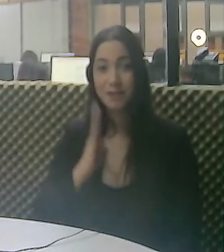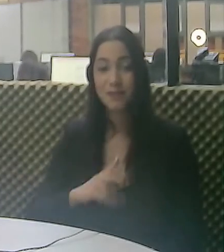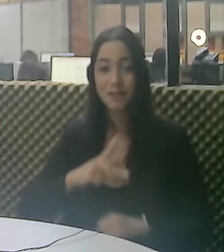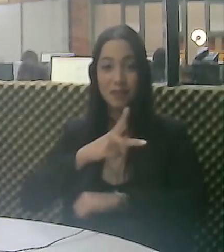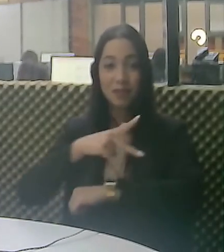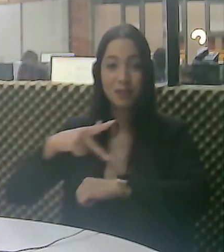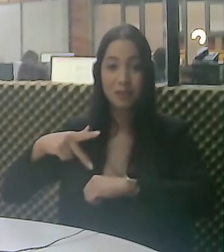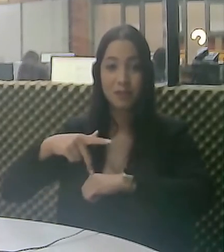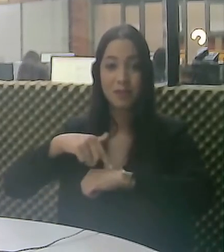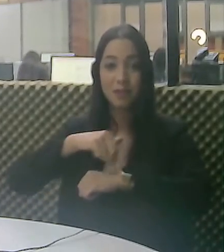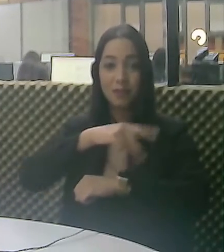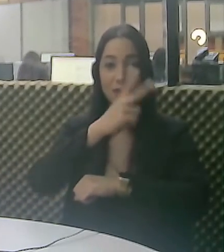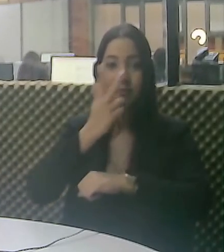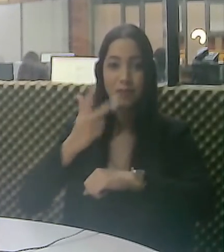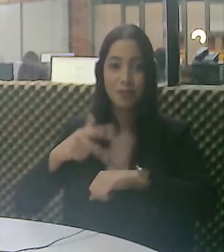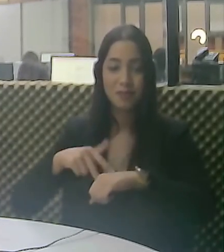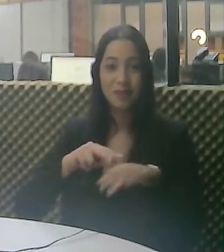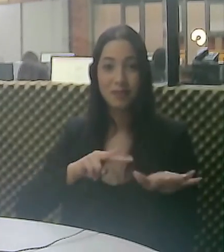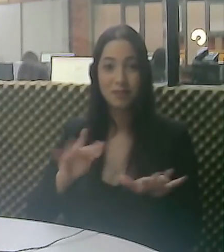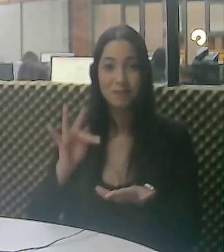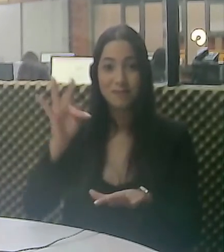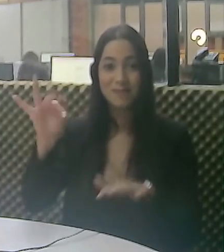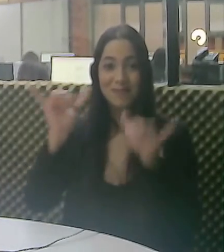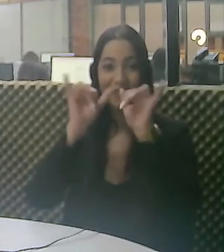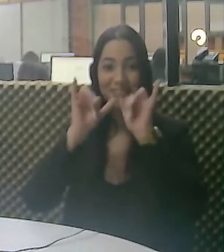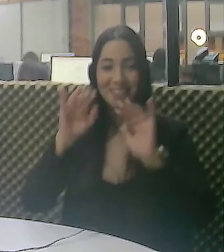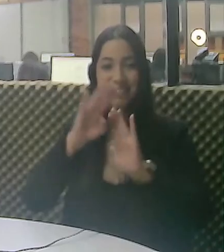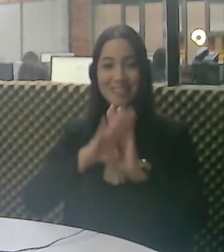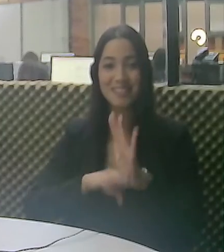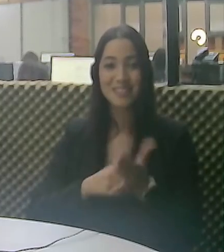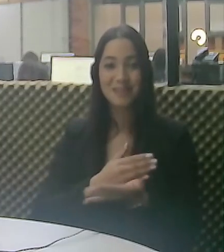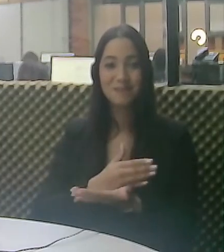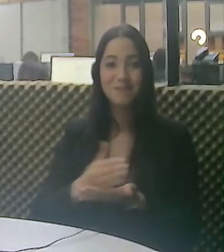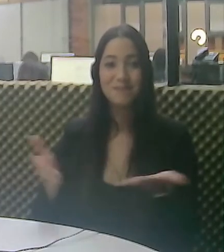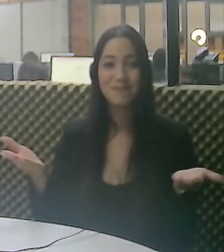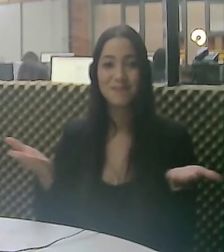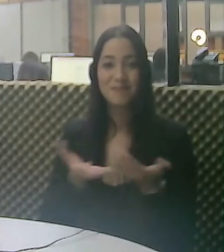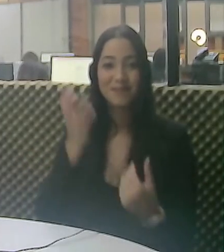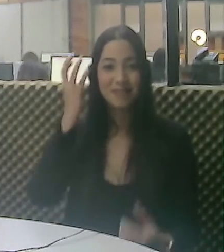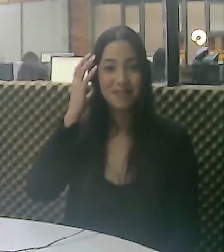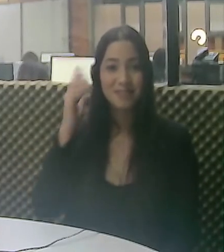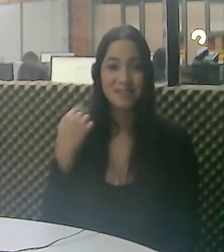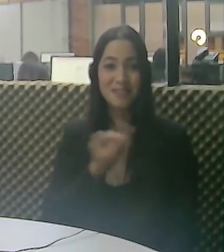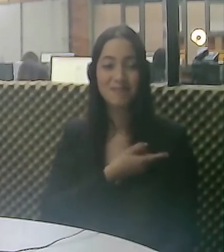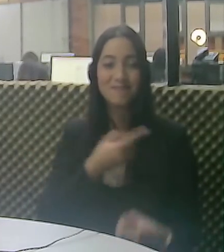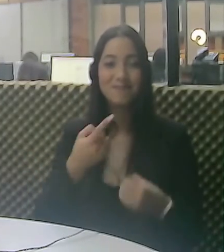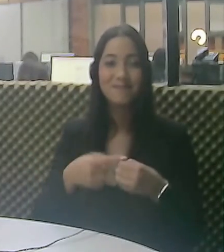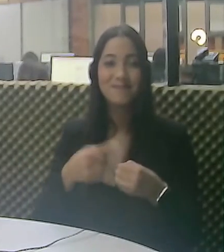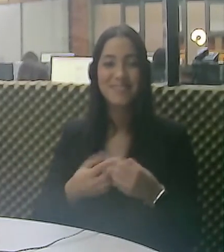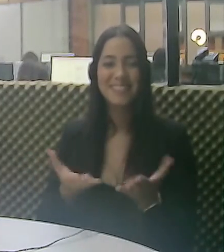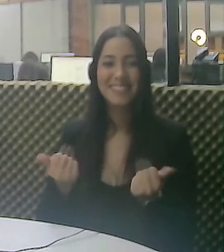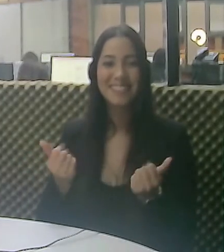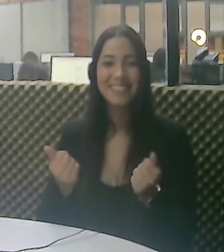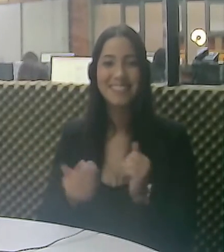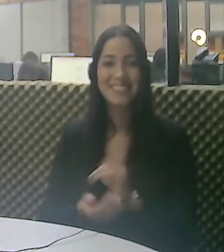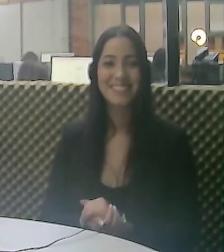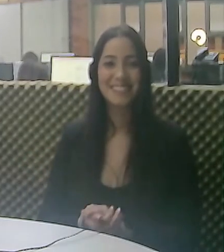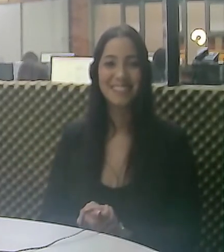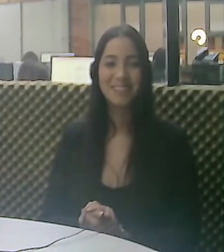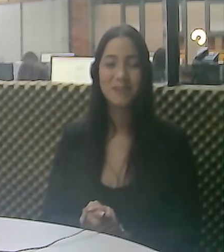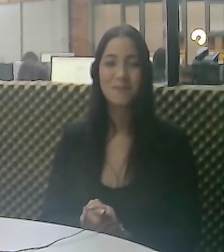ginástica artística na próxima semana essas e outras notícias a partir de agora na Rádio nossa cidade Vem Com a